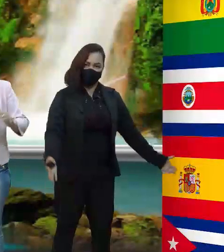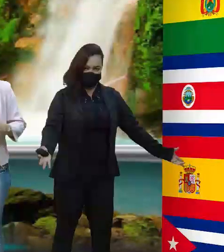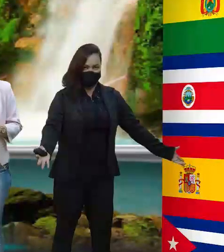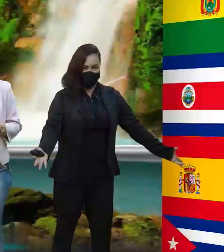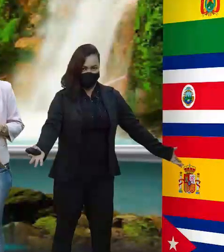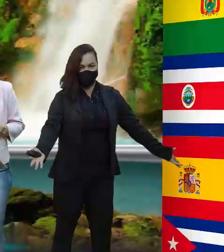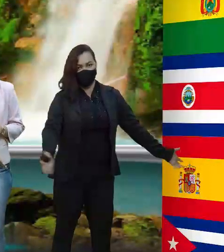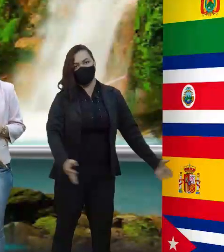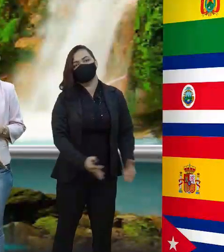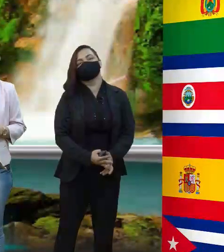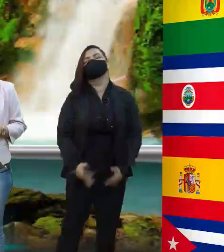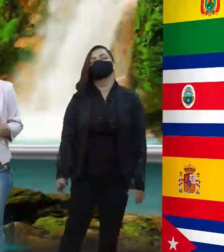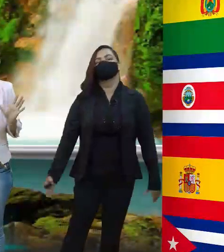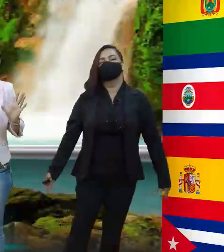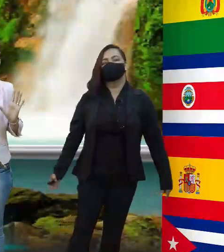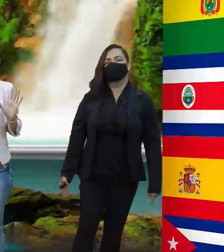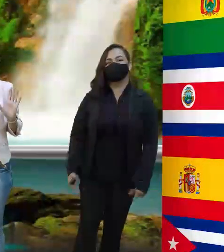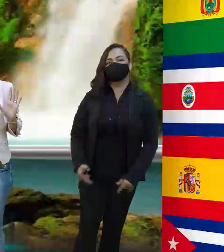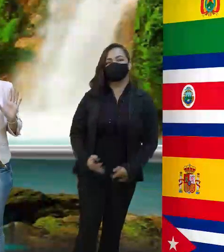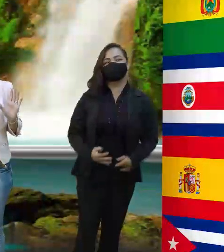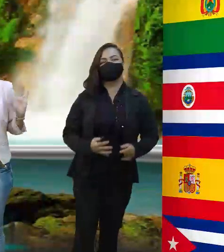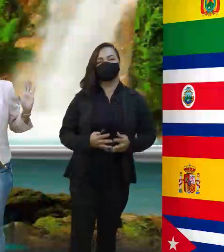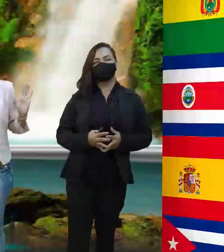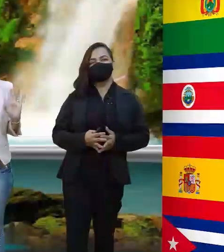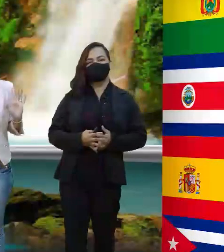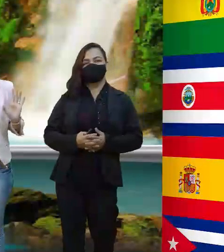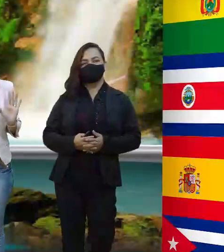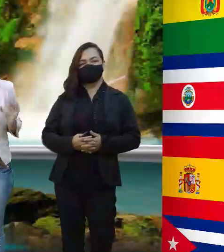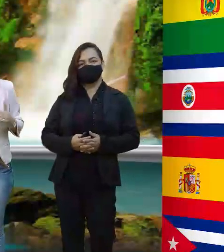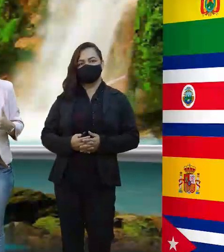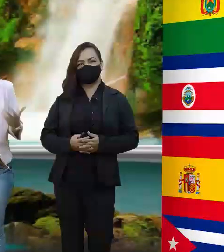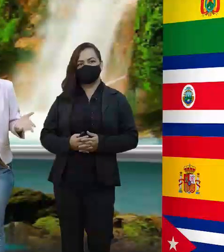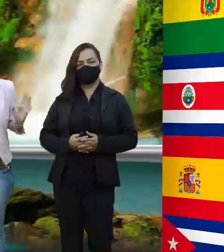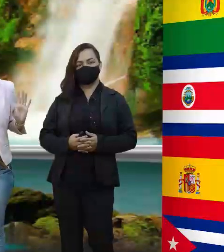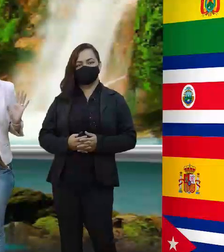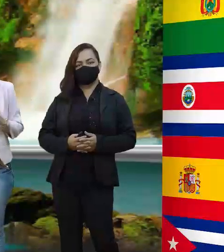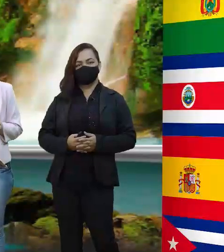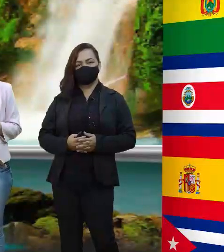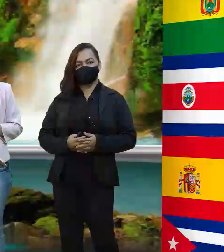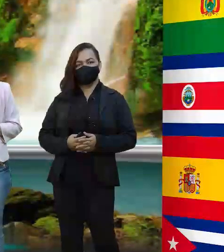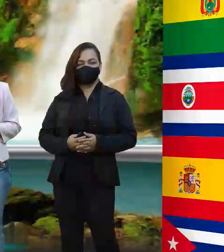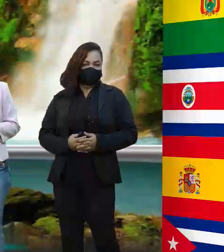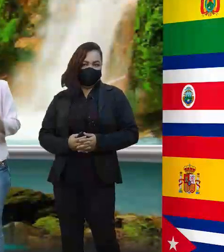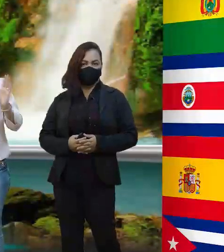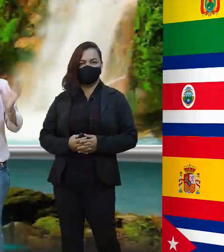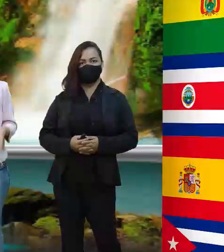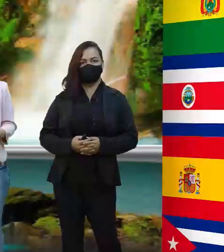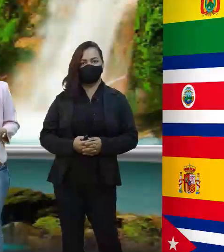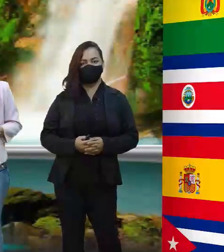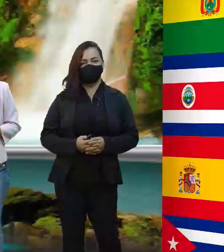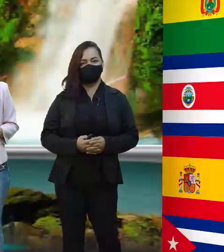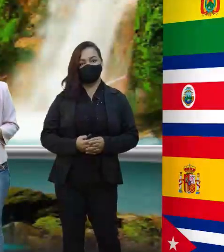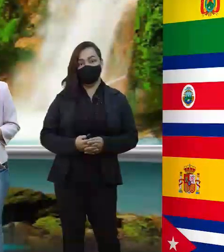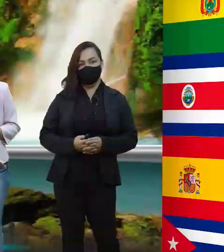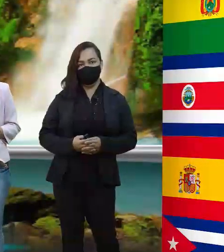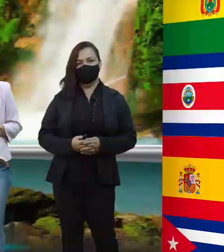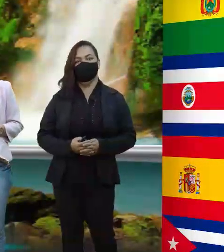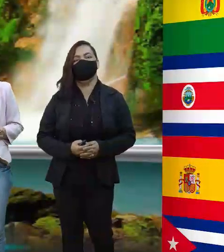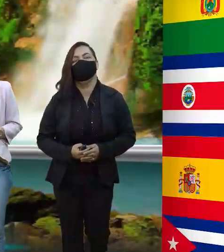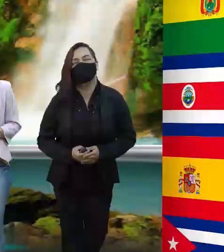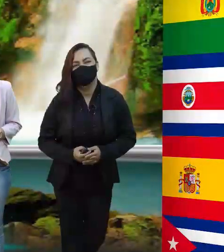Vai embora. Ou seja, qualquer verbo. É só lembrar, não sei se você disse isso para eles, mas o verbo é o astro-sol. Brilhou é verbo.